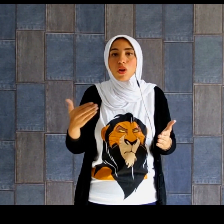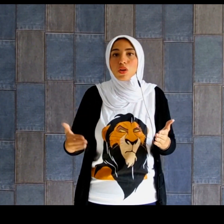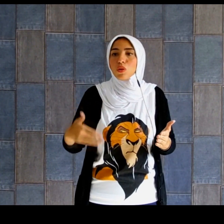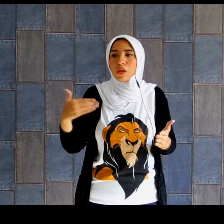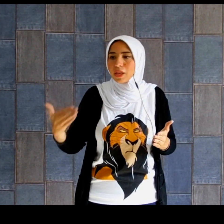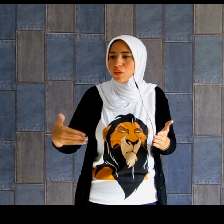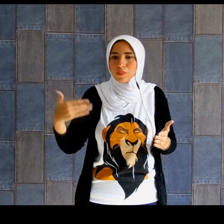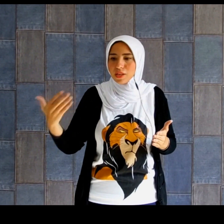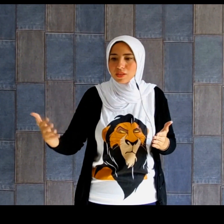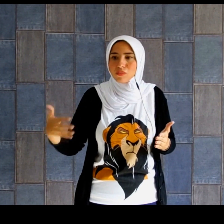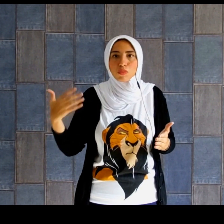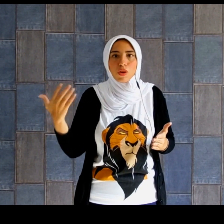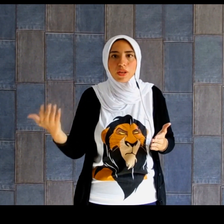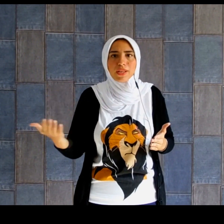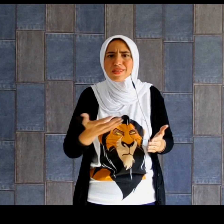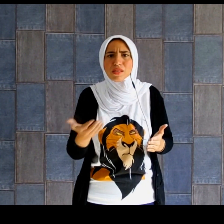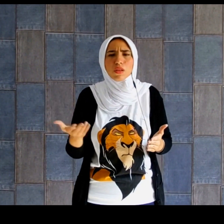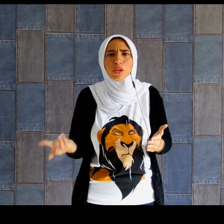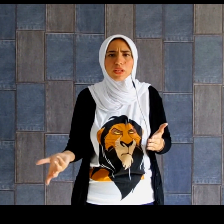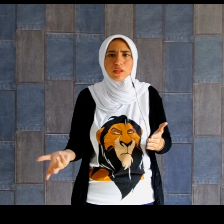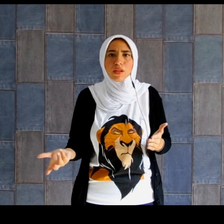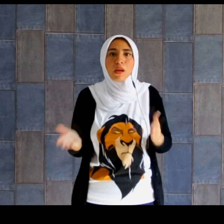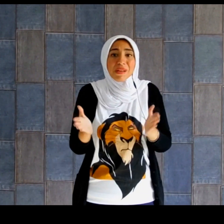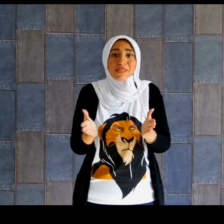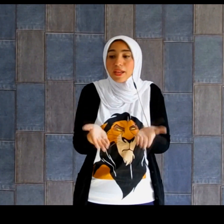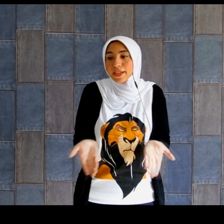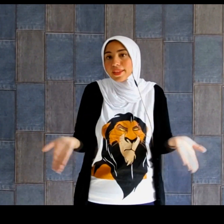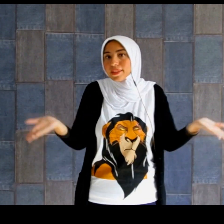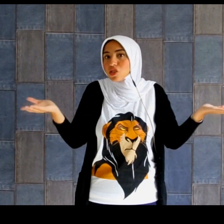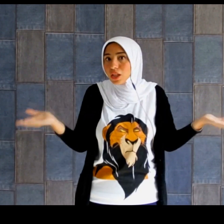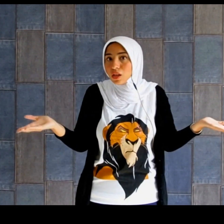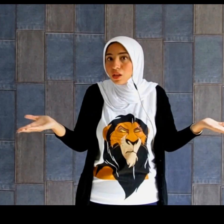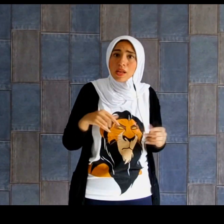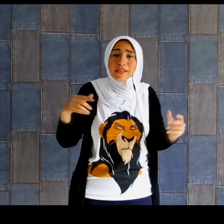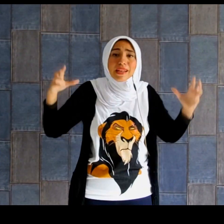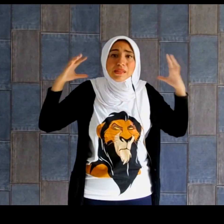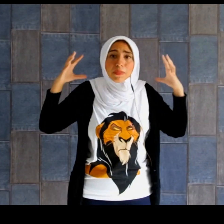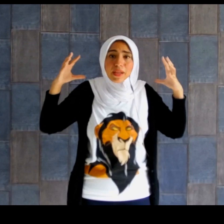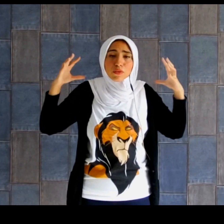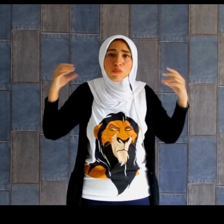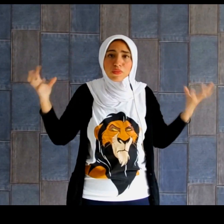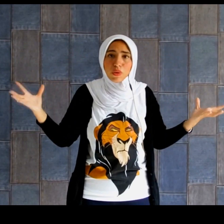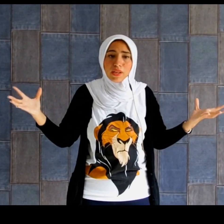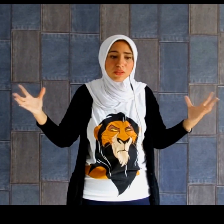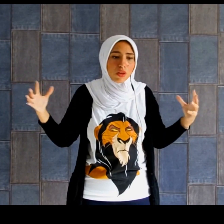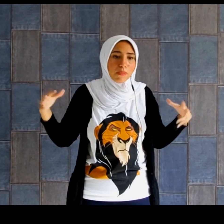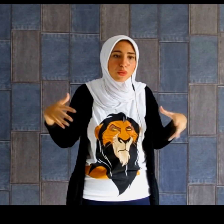بتقرق العلماء والباحثين والمؤرخين لسنين طويلة جدا بس هي كده كده نظرية انت لازم دماغك تكون مفتوحة انها تتقبل